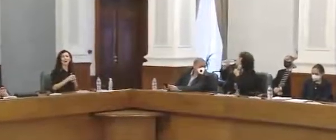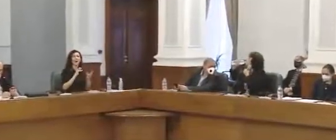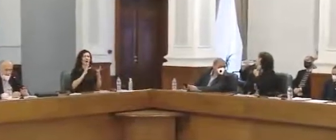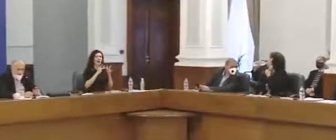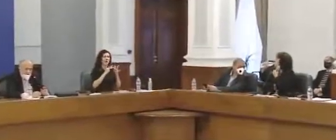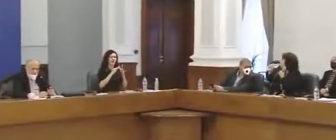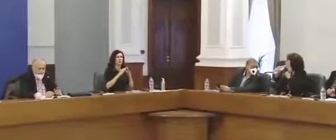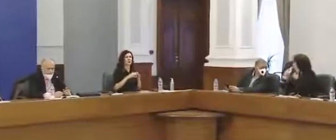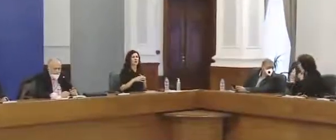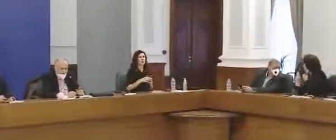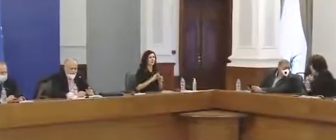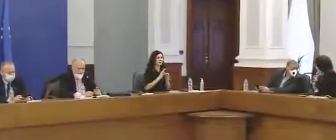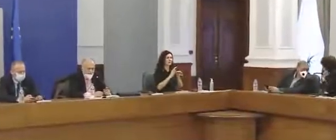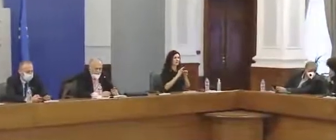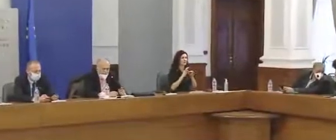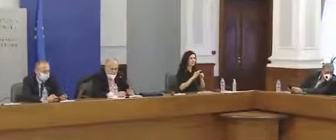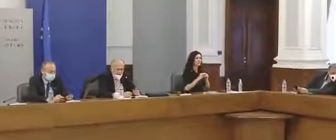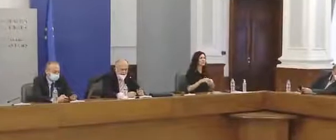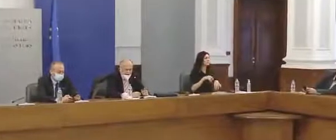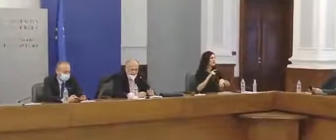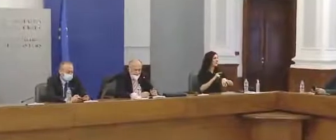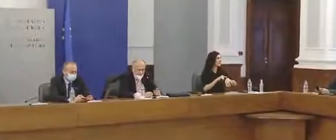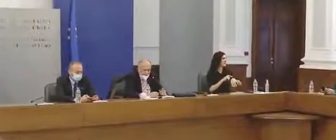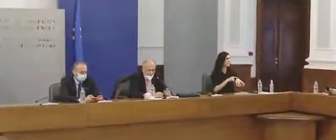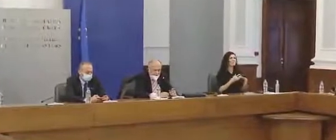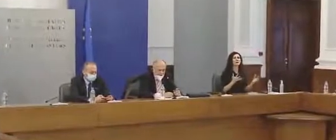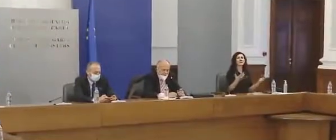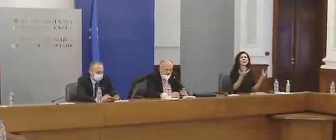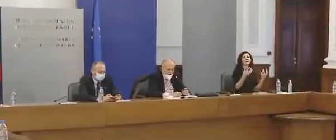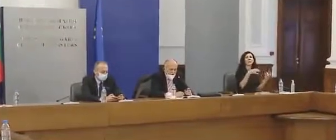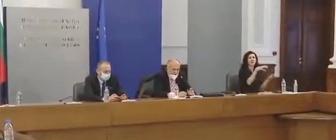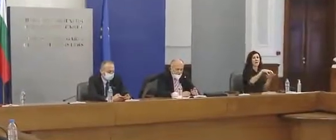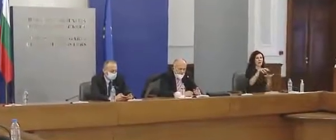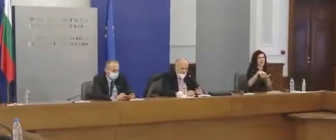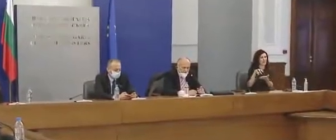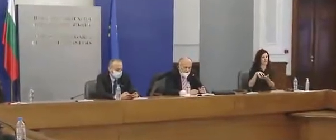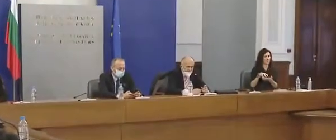интернет връзка. В момента събираме екипите.